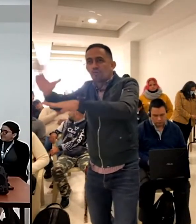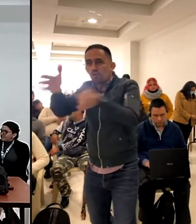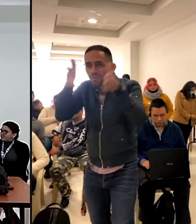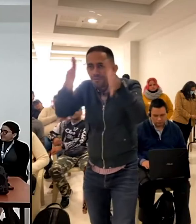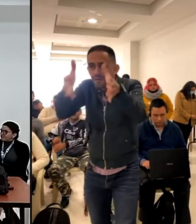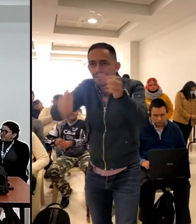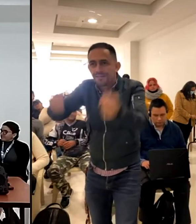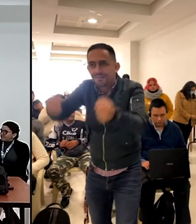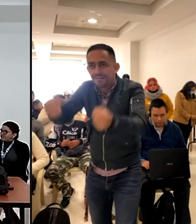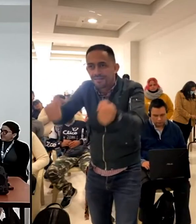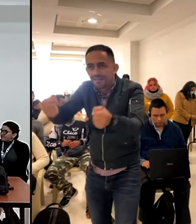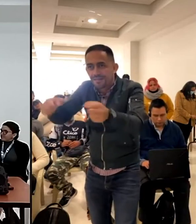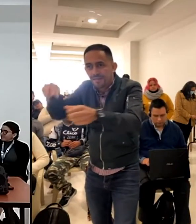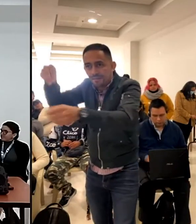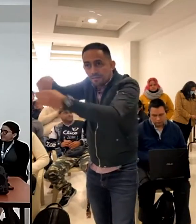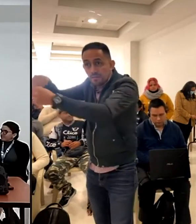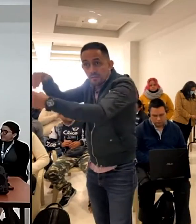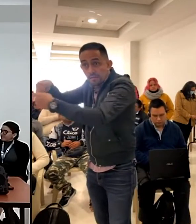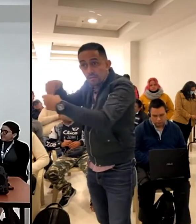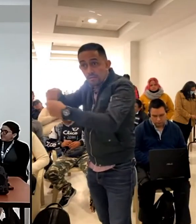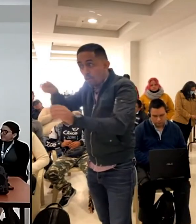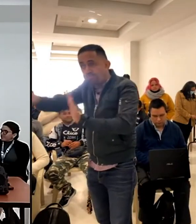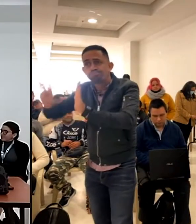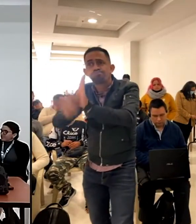entonces por ejemplo las entidades